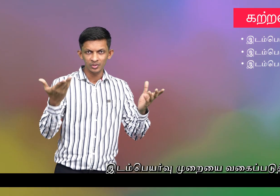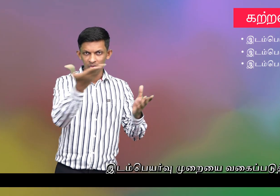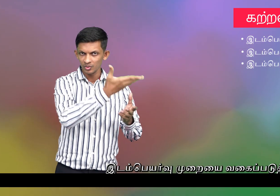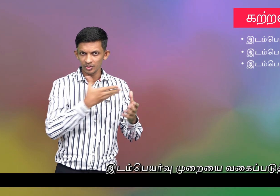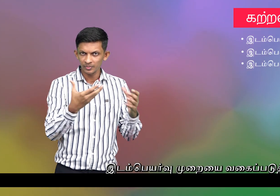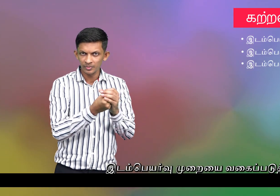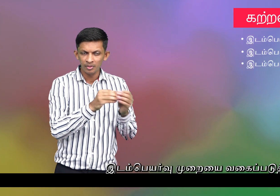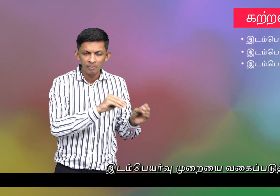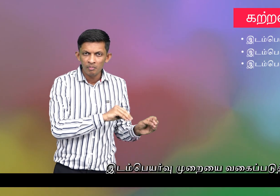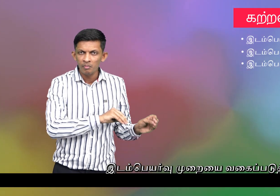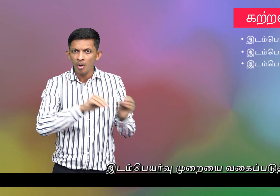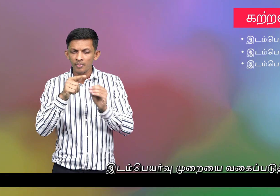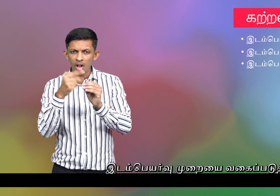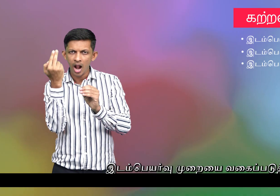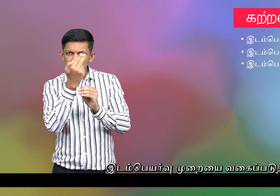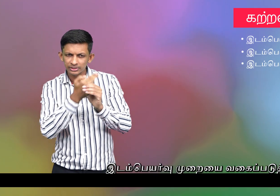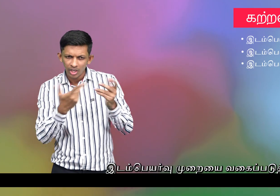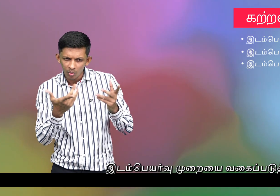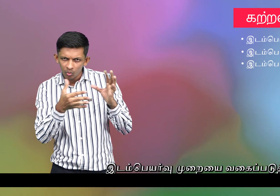இடம்பெயர்வு முறையை வகைப்படுத்தவும்,